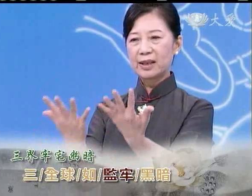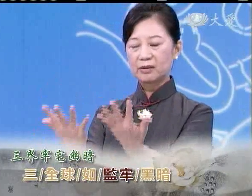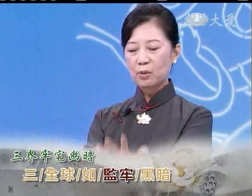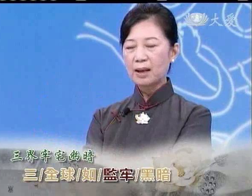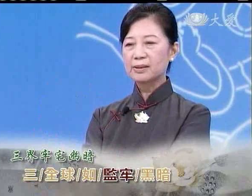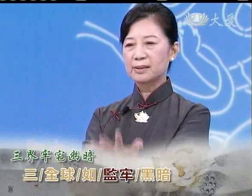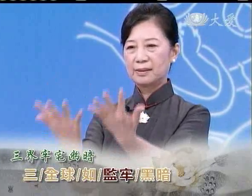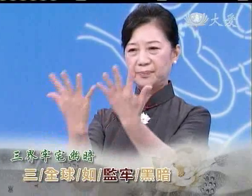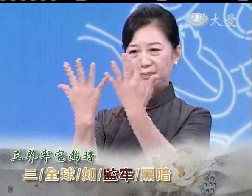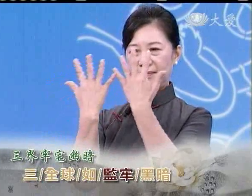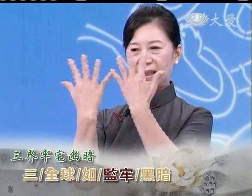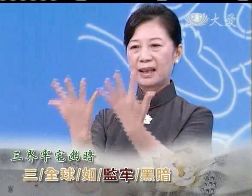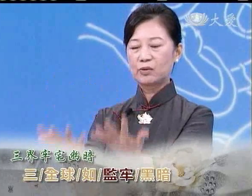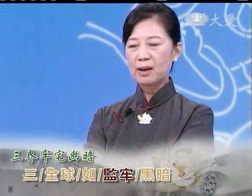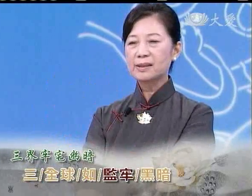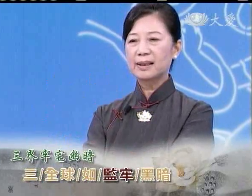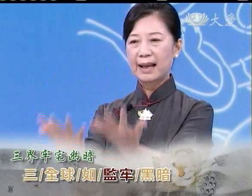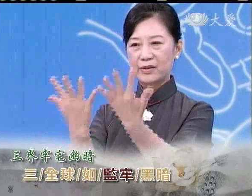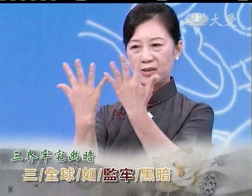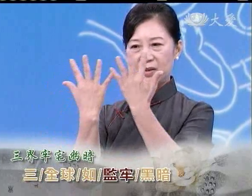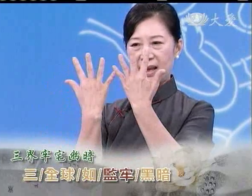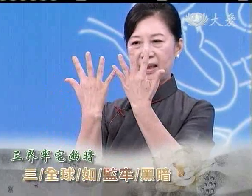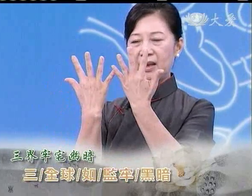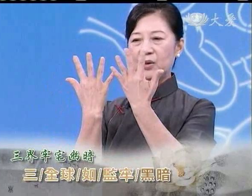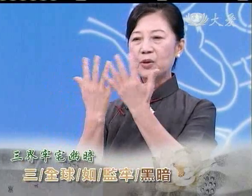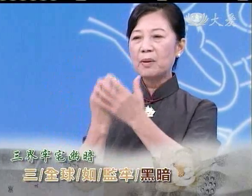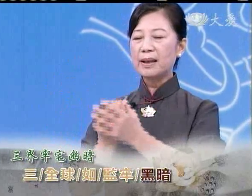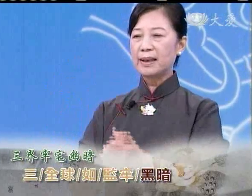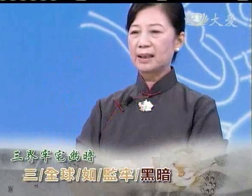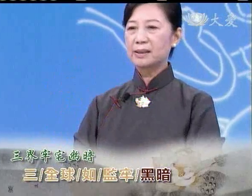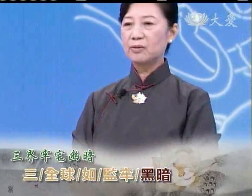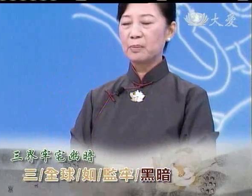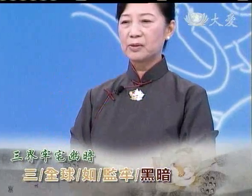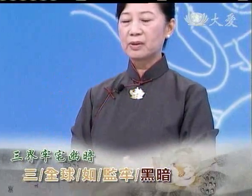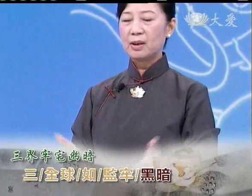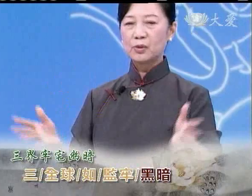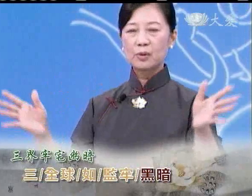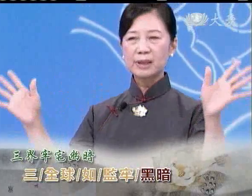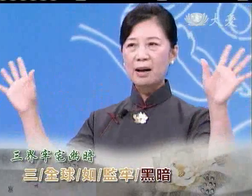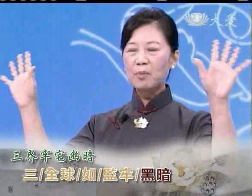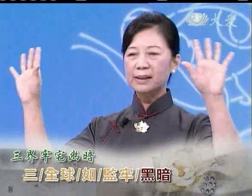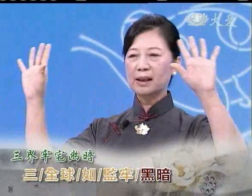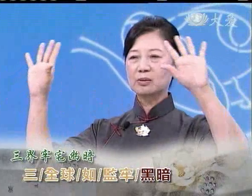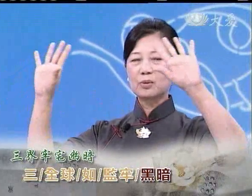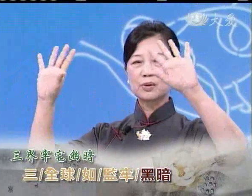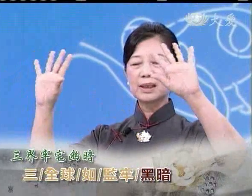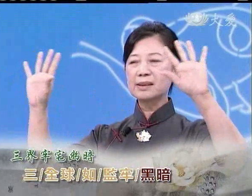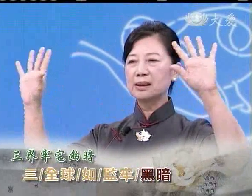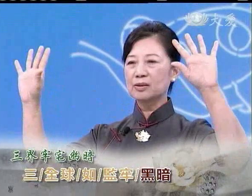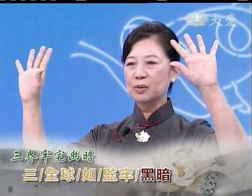像窗子，腿窗子的感觉起来。幽暗两个字，我们是手打晚上的动作，但是你的手